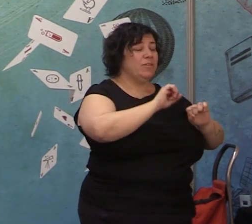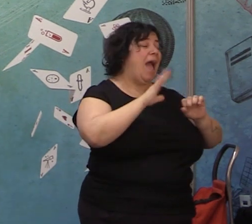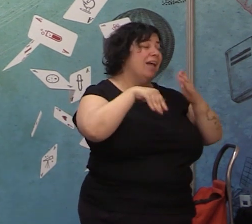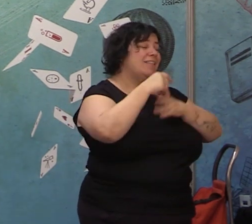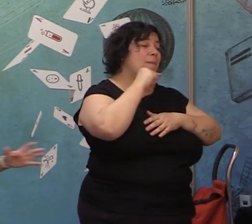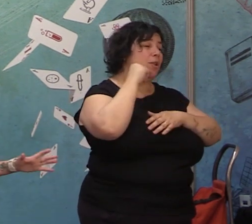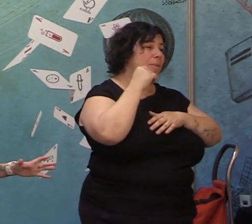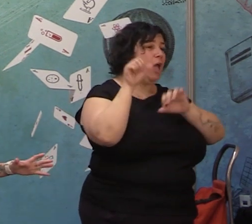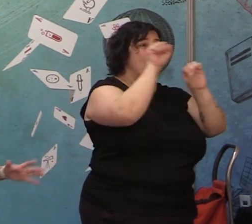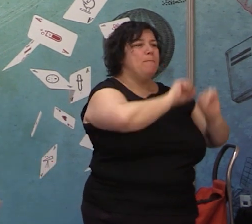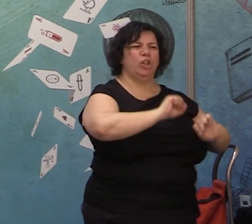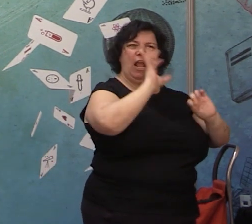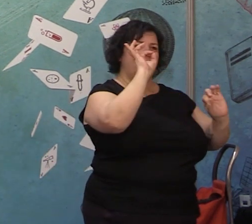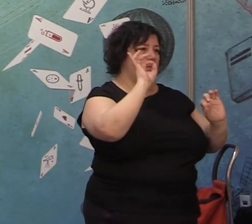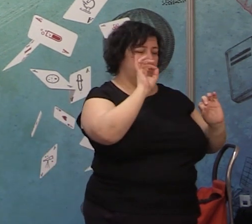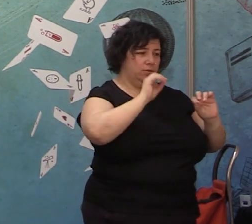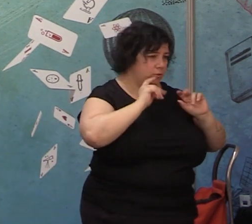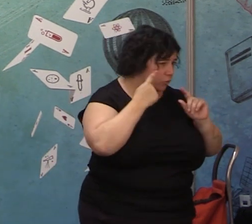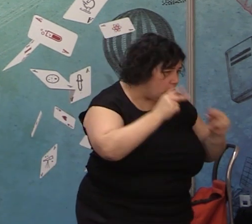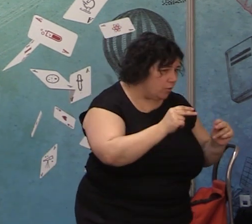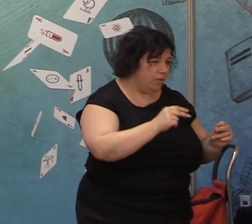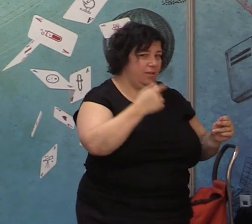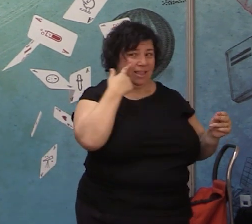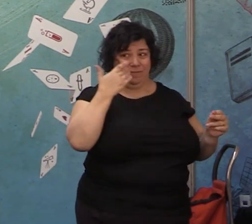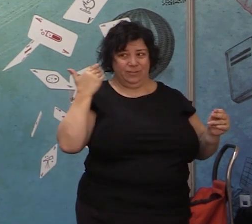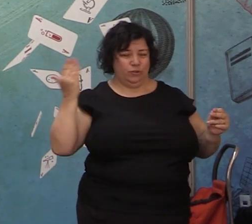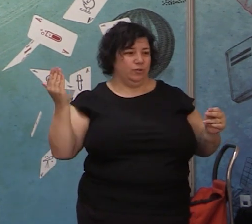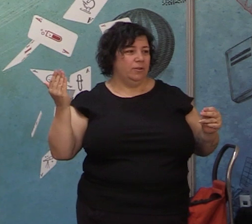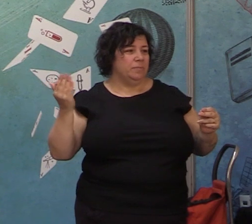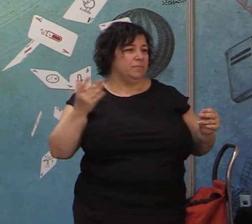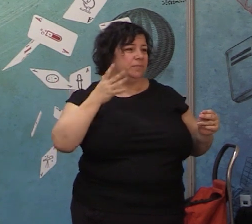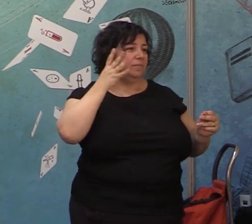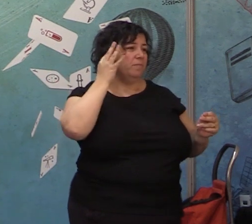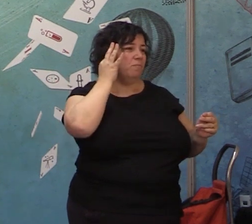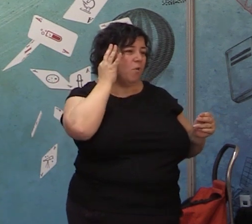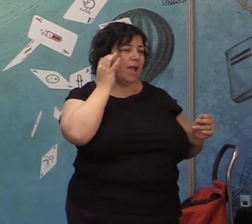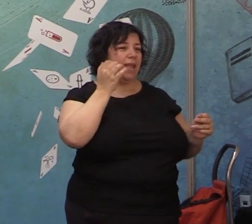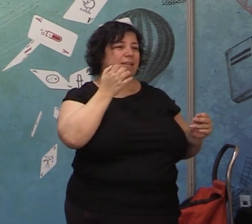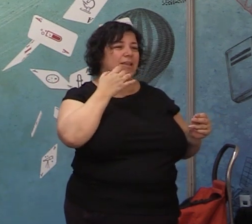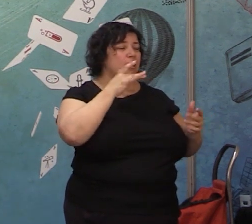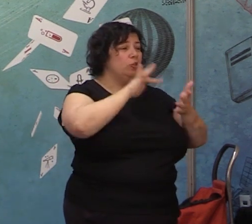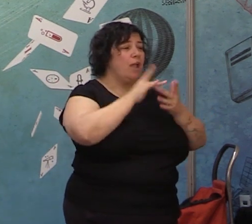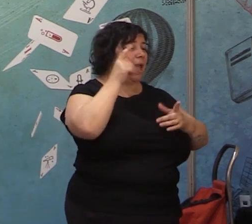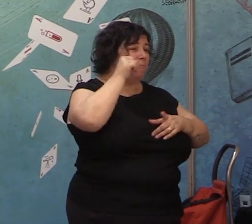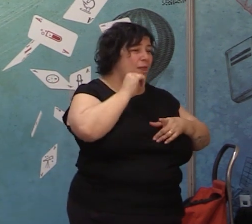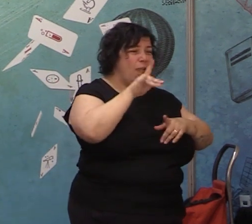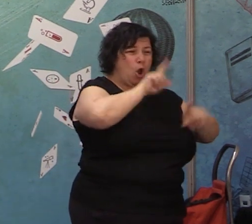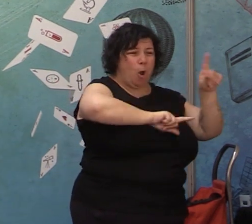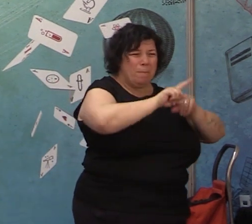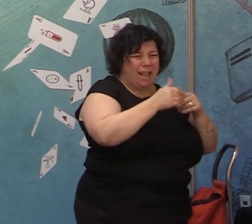menopausia? No, ya lo habéis visto. Las mujeres con complicaciones en el embarazo